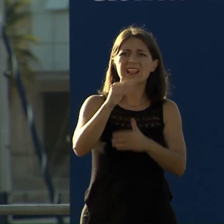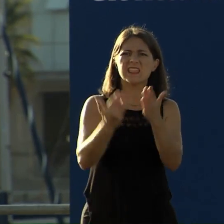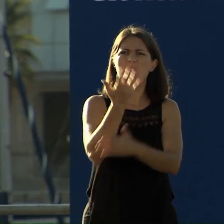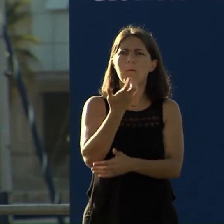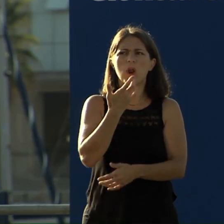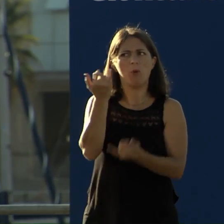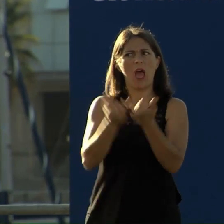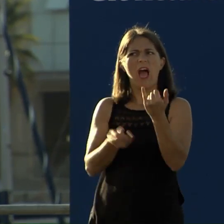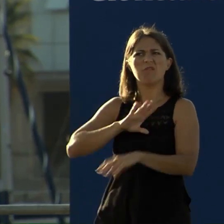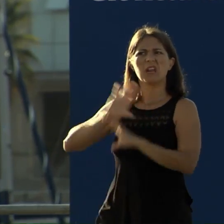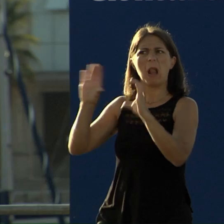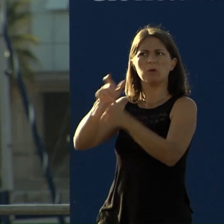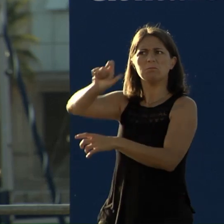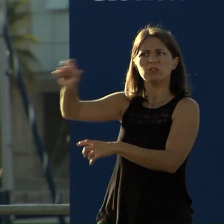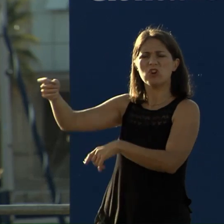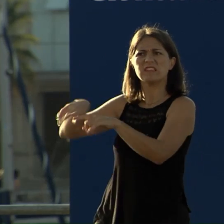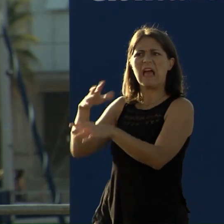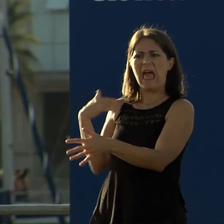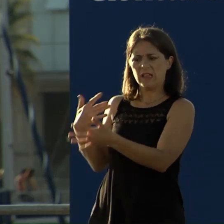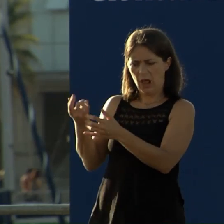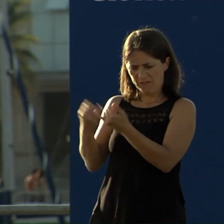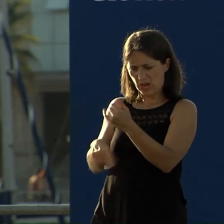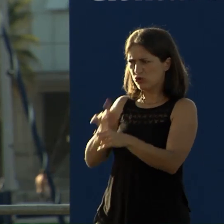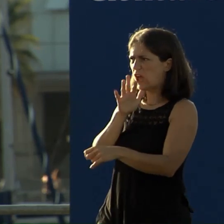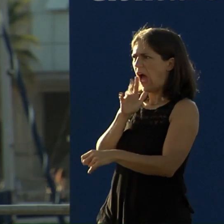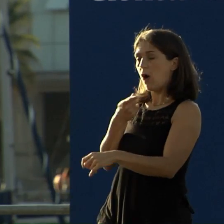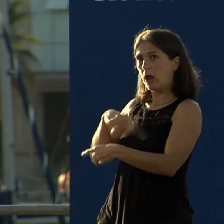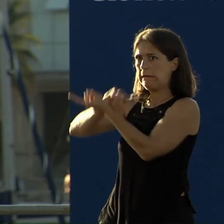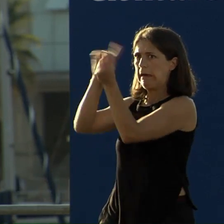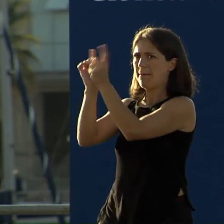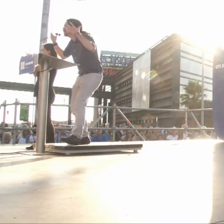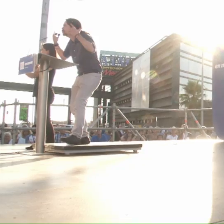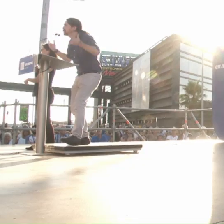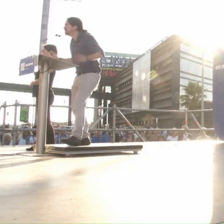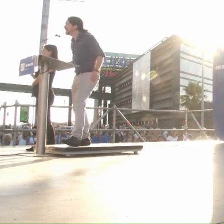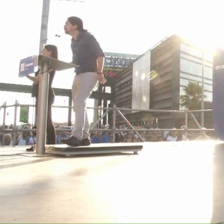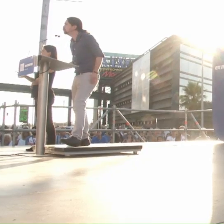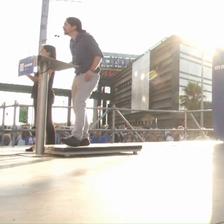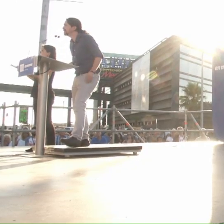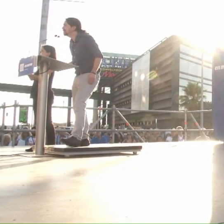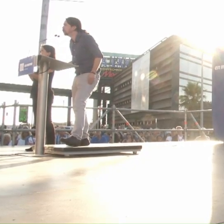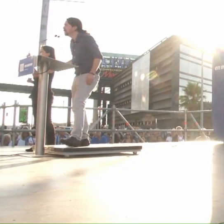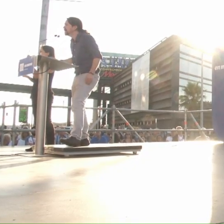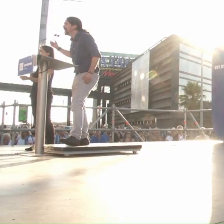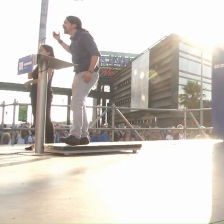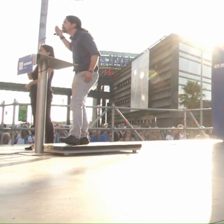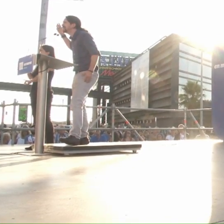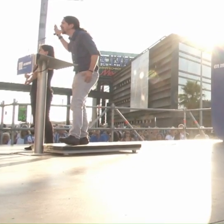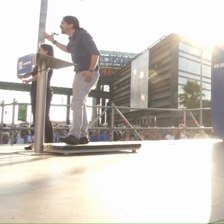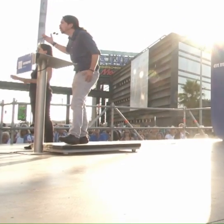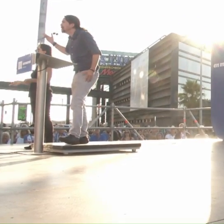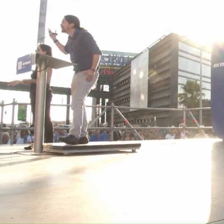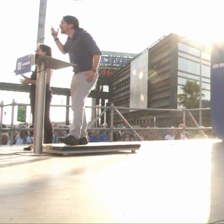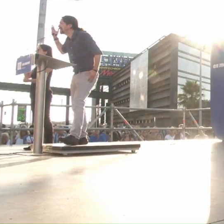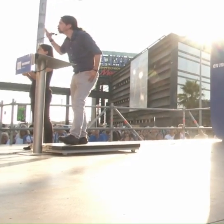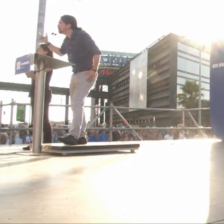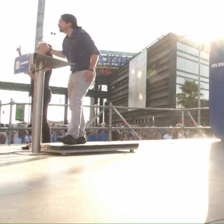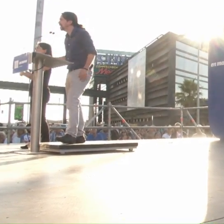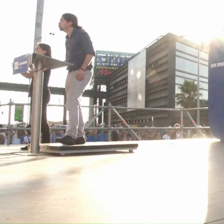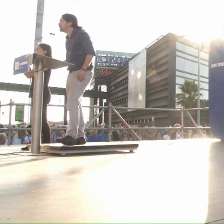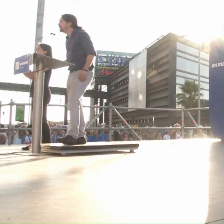parezcamos aquellos a los que estamos tratando de cambiar entonces no tendrá ningún sentido. El adversario